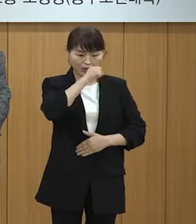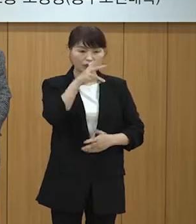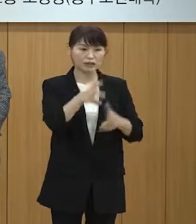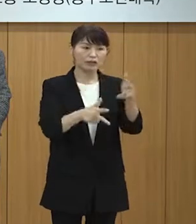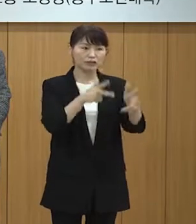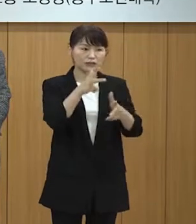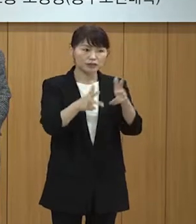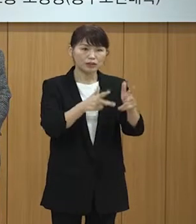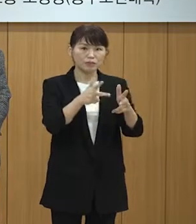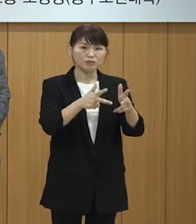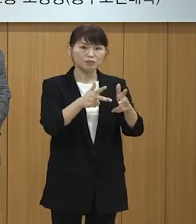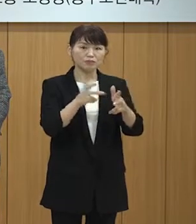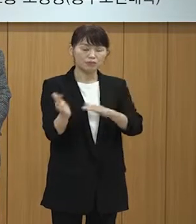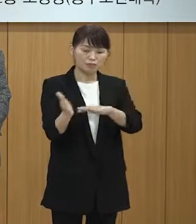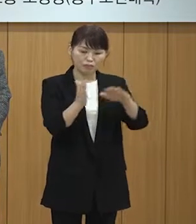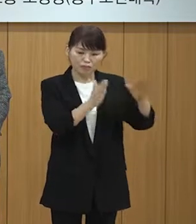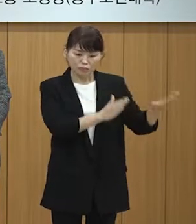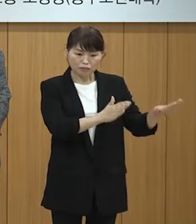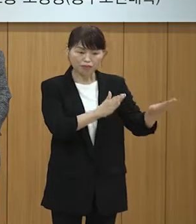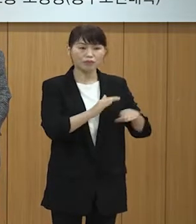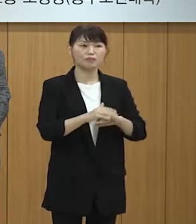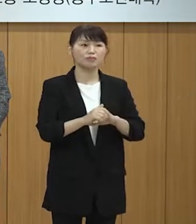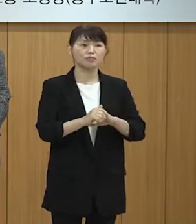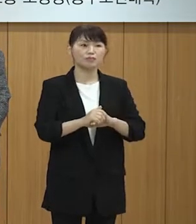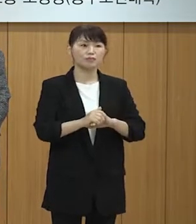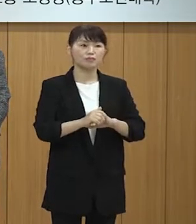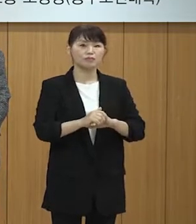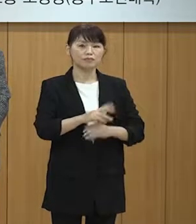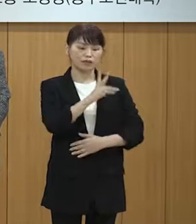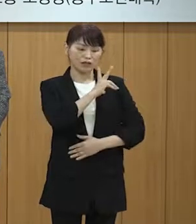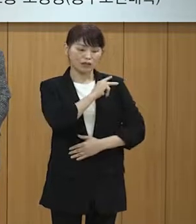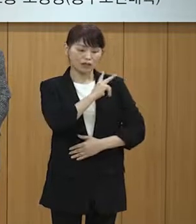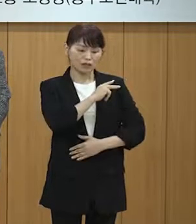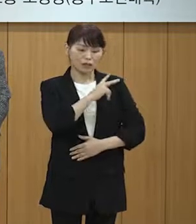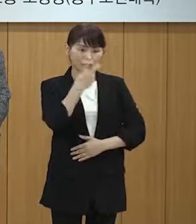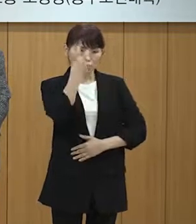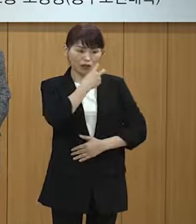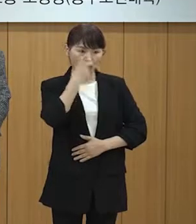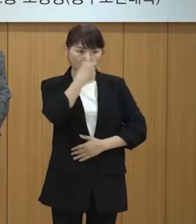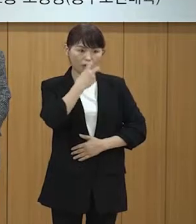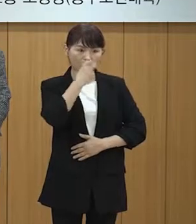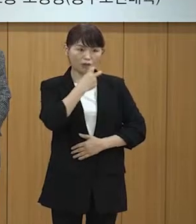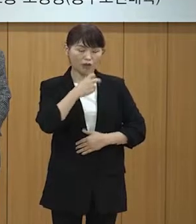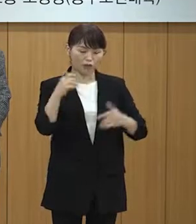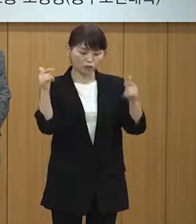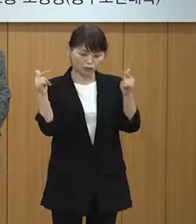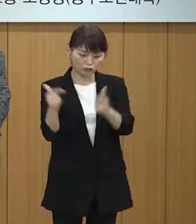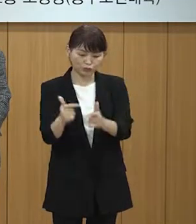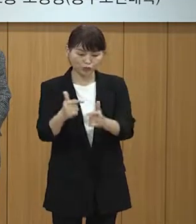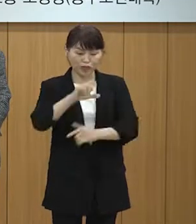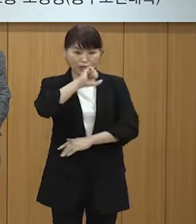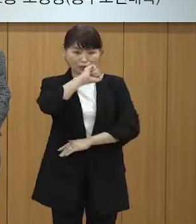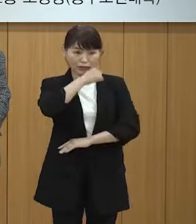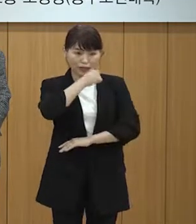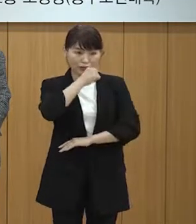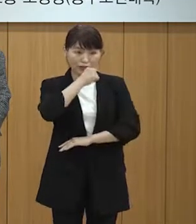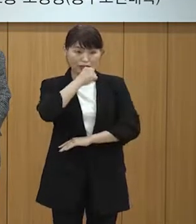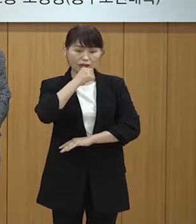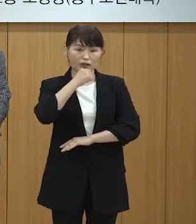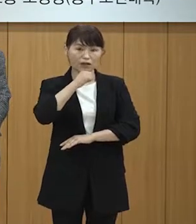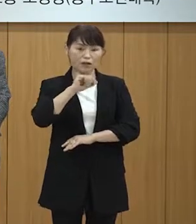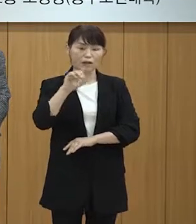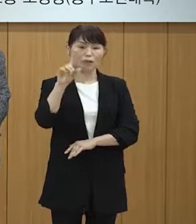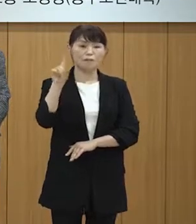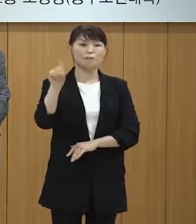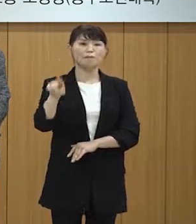제외하고 본예산 의회 심의 시 삭감된 내부 유보금 110억